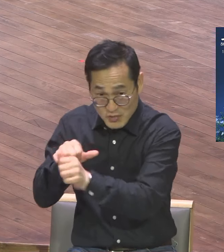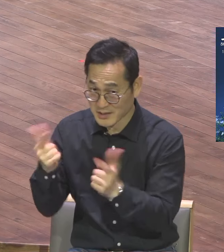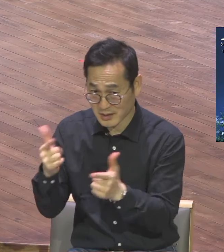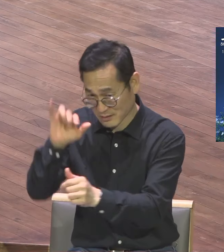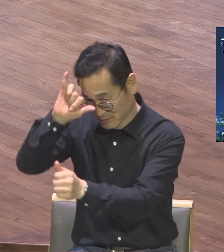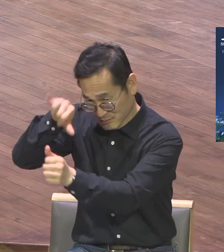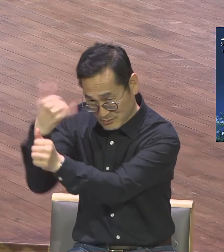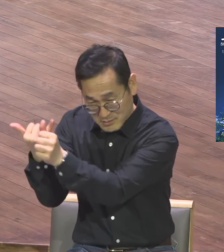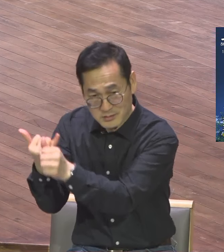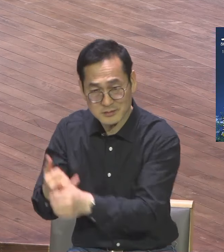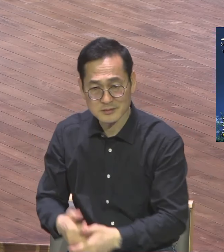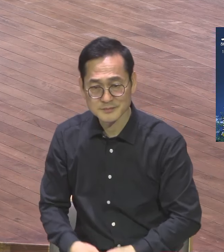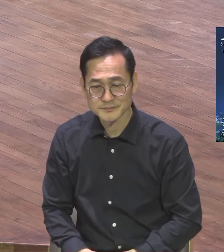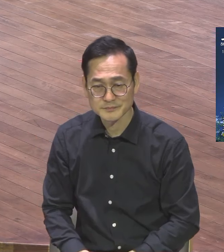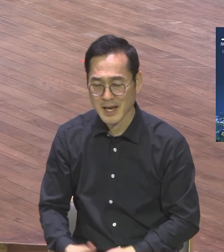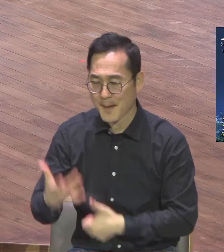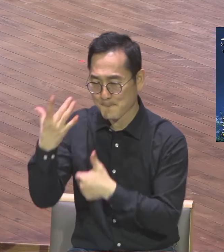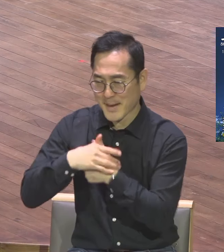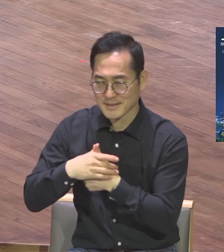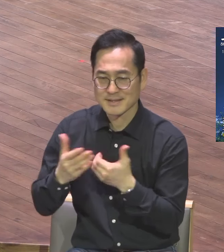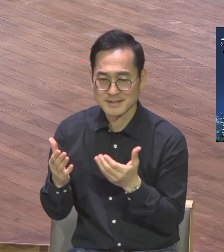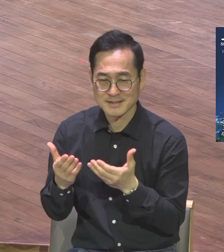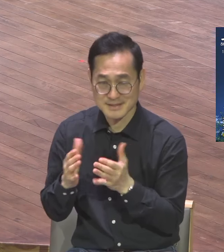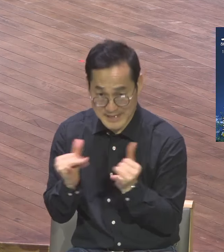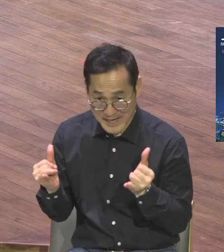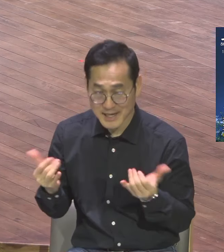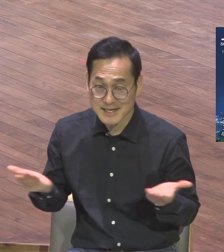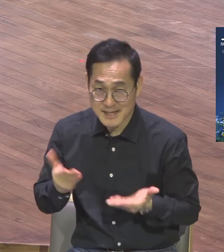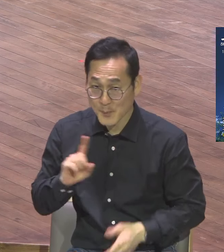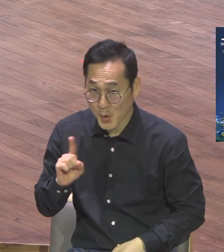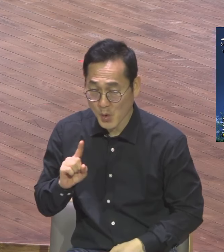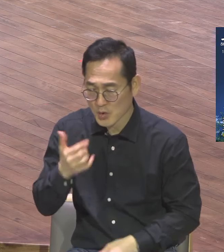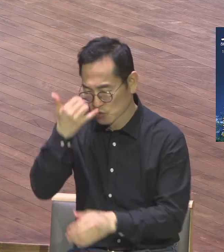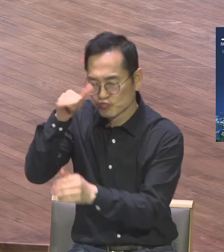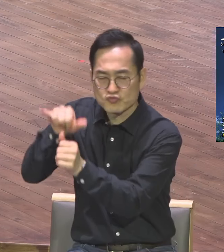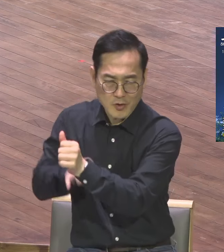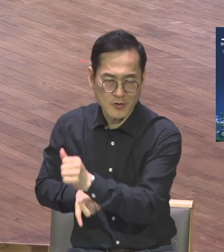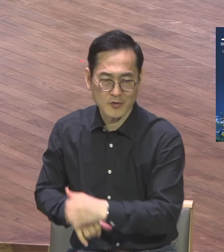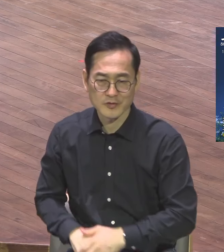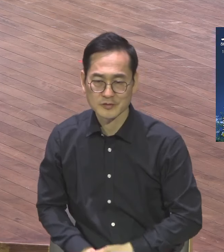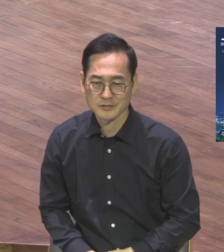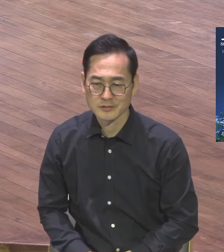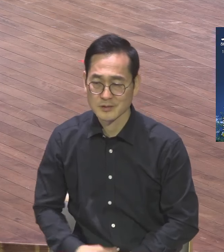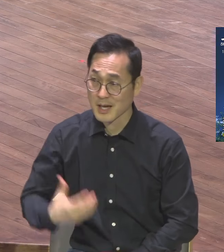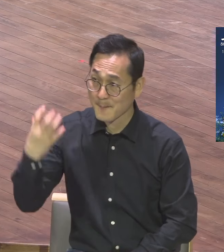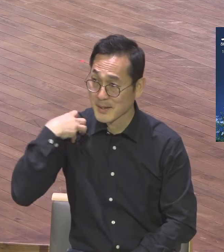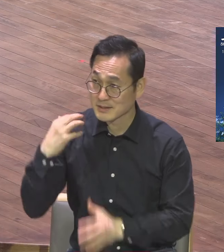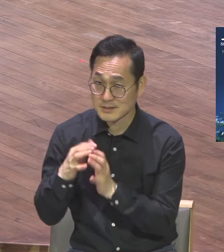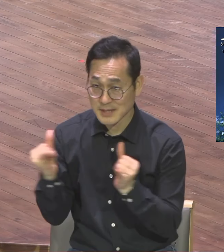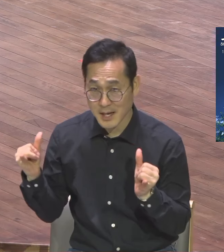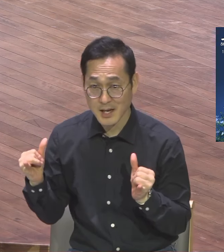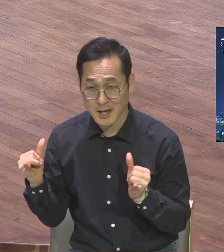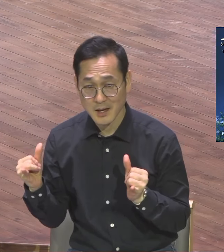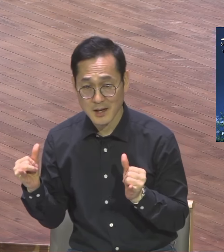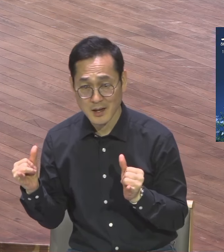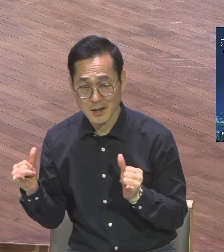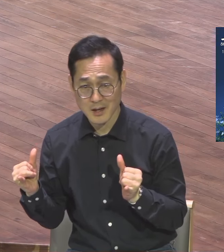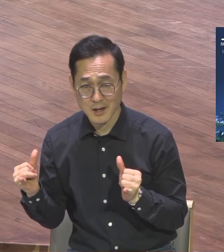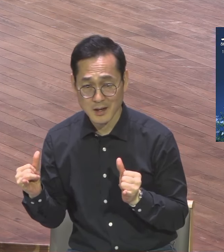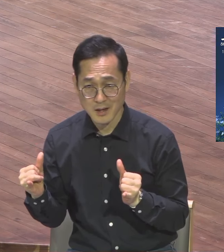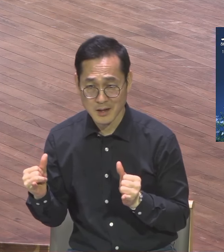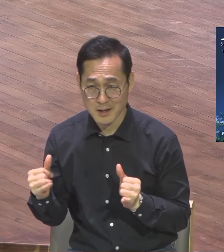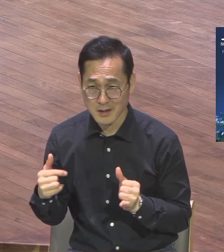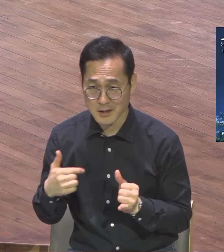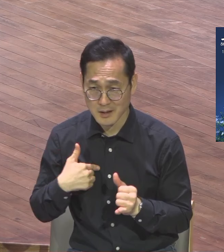4장 2절에 보면 맡은 자에 구할 것은 뭐요? 충성이니라. 맡은 자가 구할 것은 충성이라. 강조하고 있잖아요.